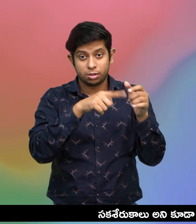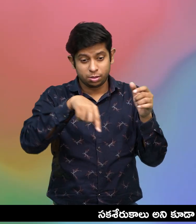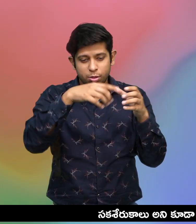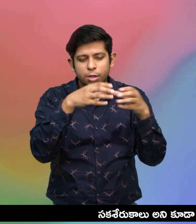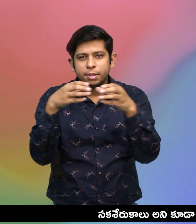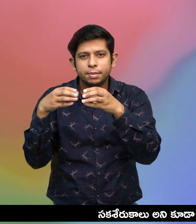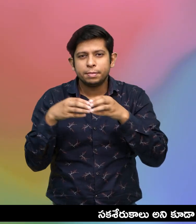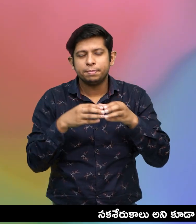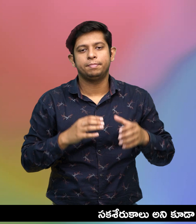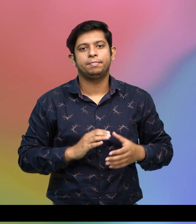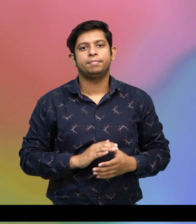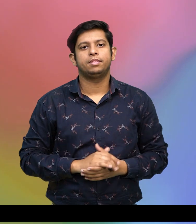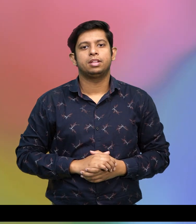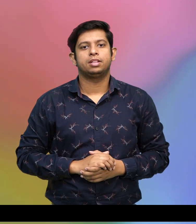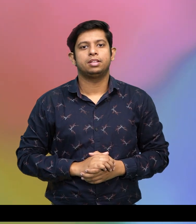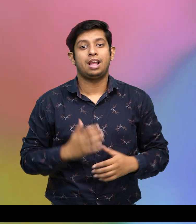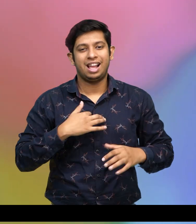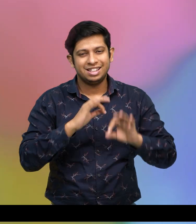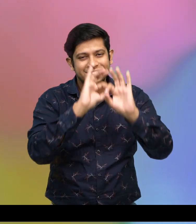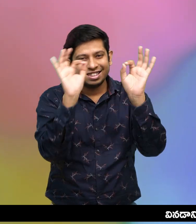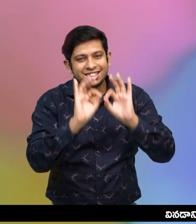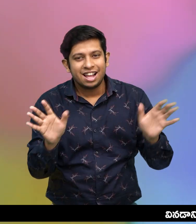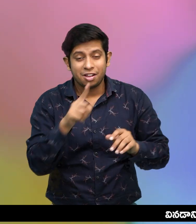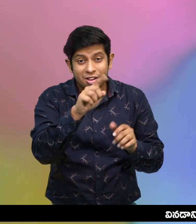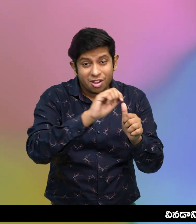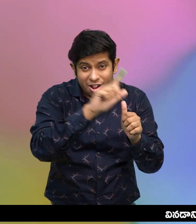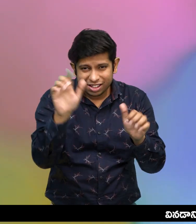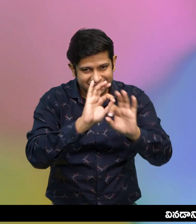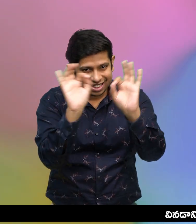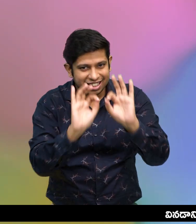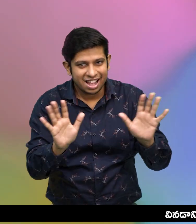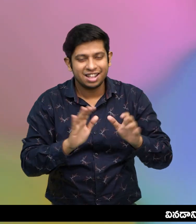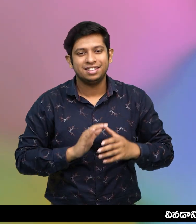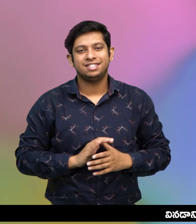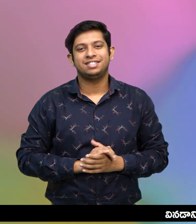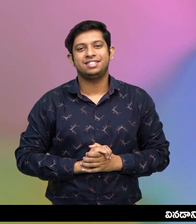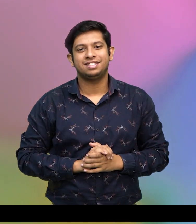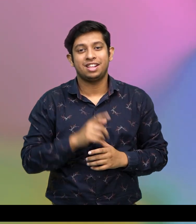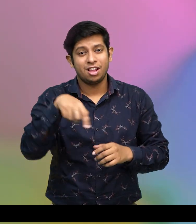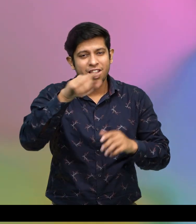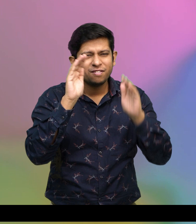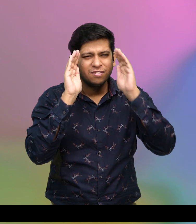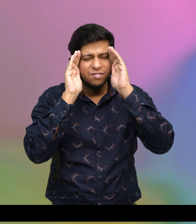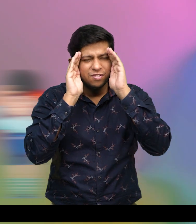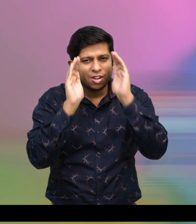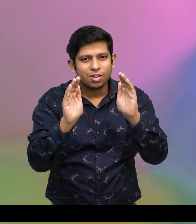అని చెప్పడానికి నేను సిద్ధంగా ఉన్నాను. వినటానికి మీరంతా సిద్ధంగా ఉన్నారా? బాగా ఏకాగ్రత